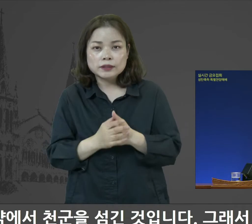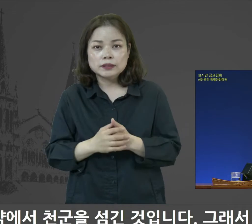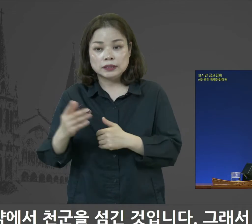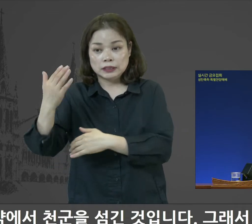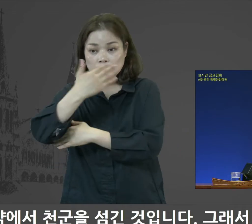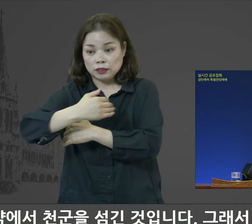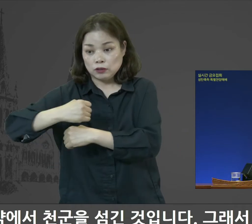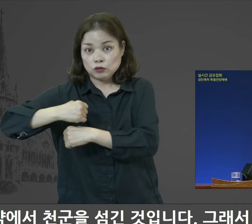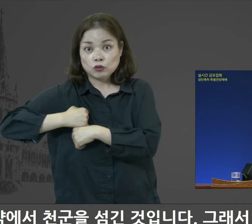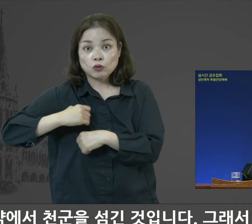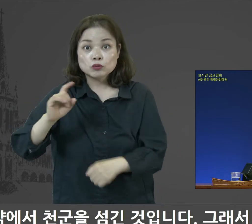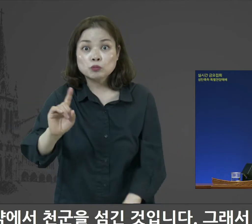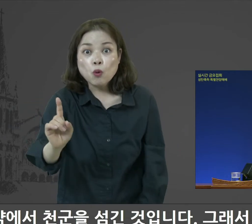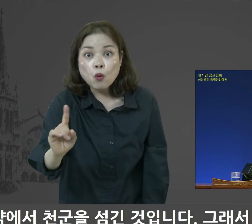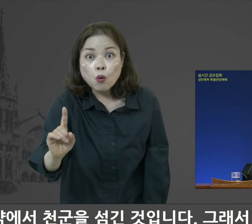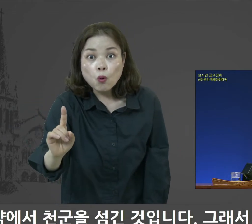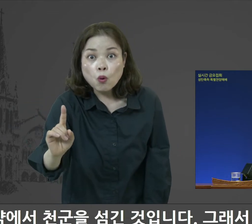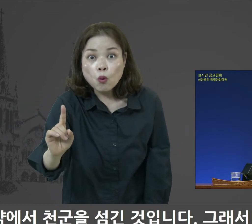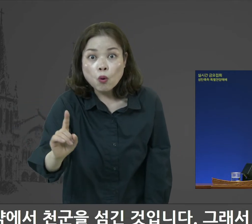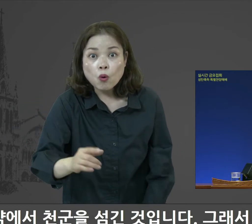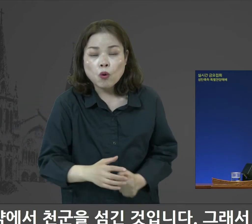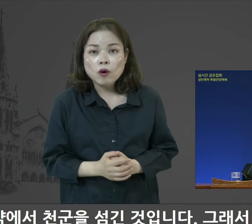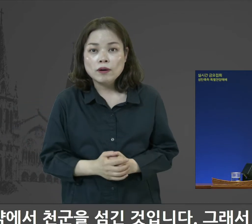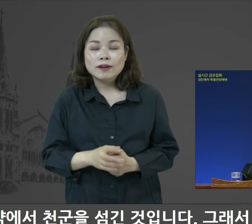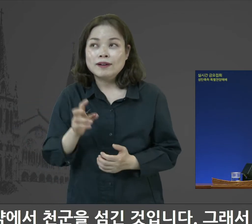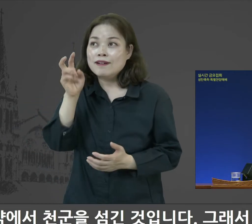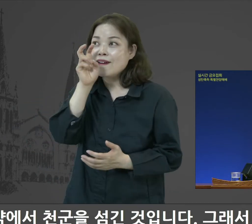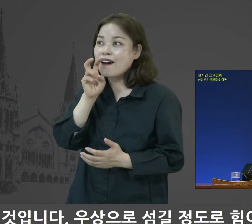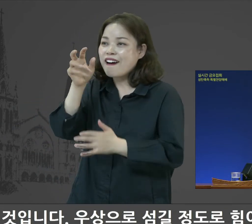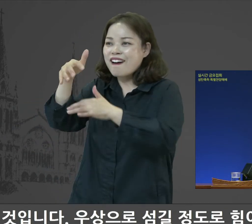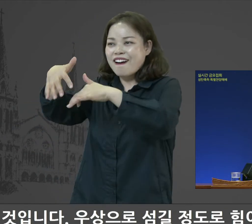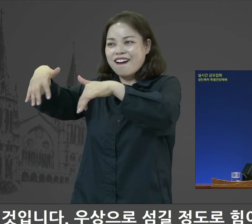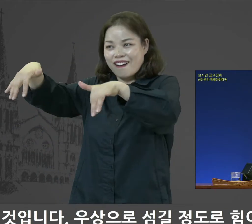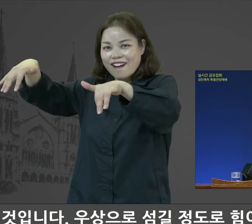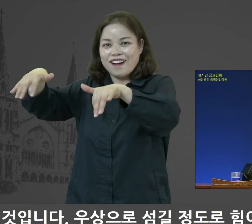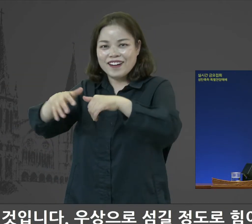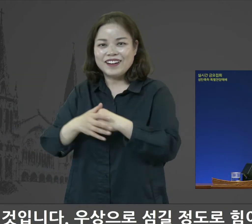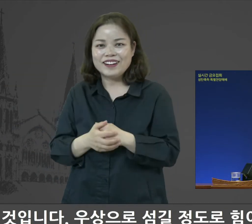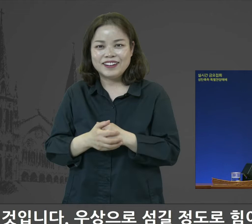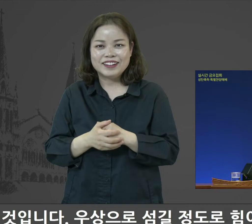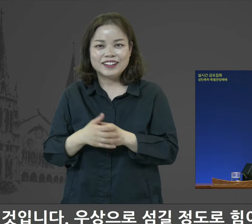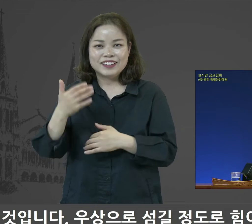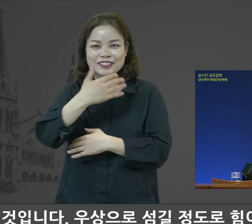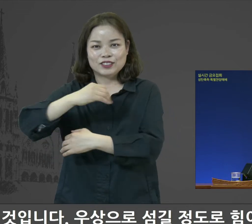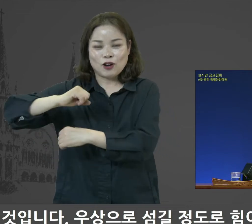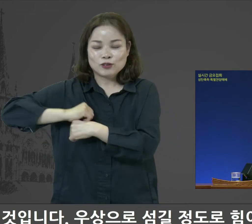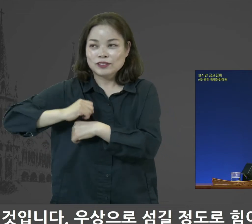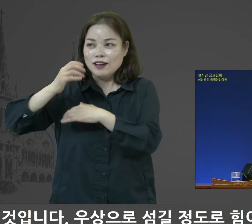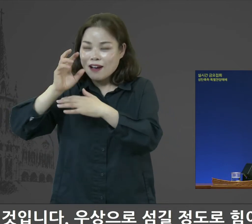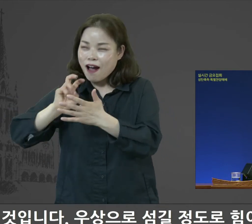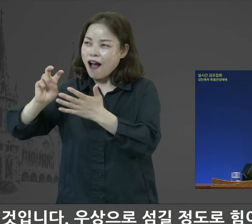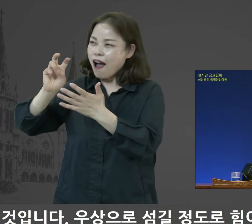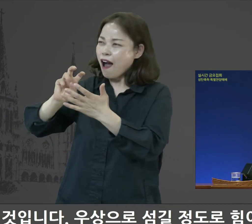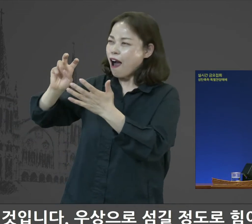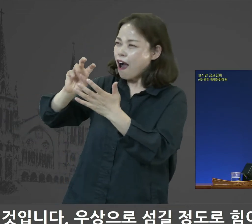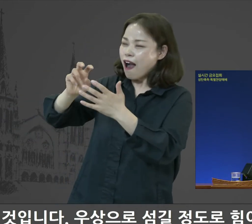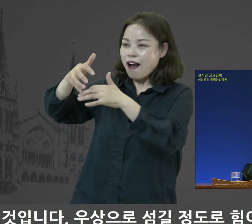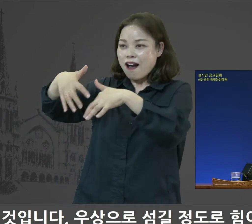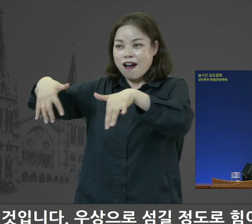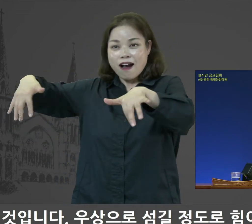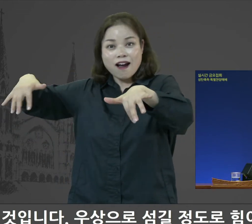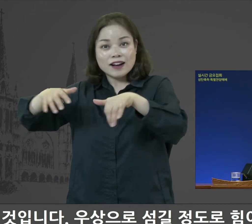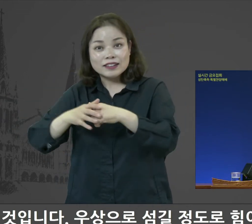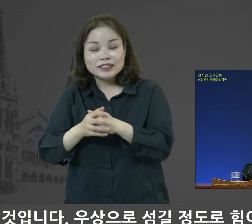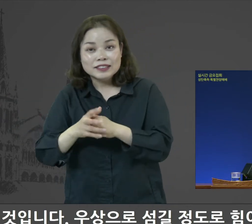천군이 뭐 하고 있습니까? 찬양대 하고 있습니다. 천군이 찬양대 하고 있습니다. 여러분,